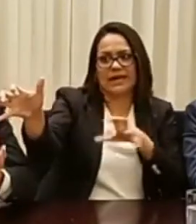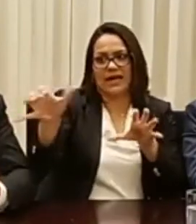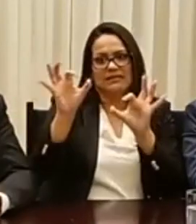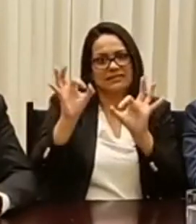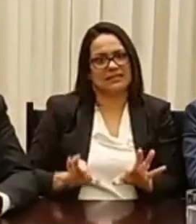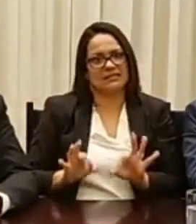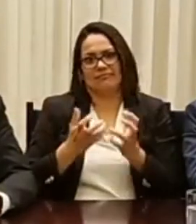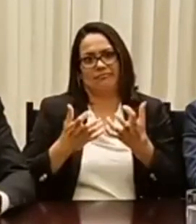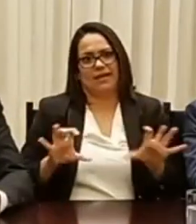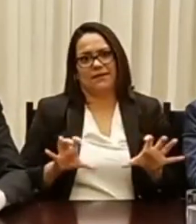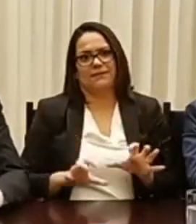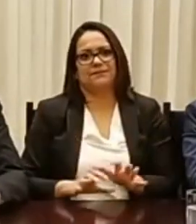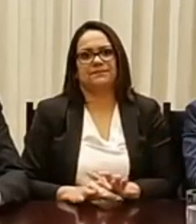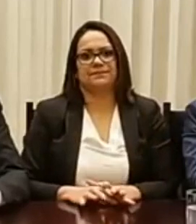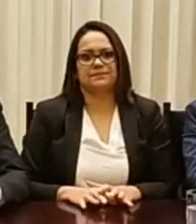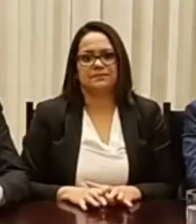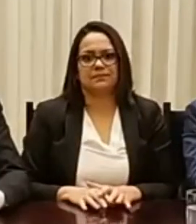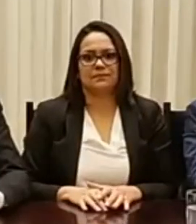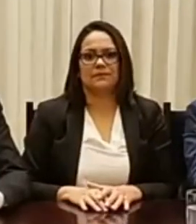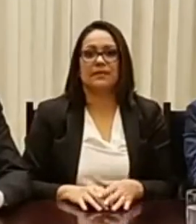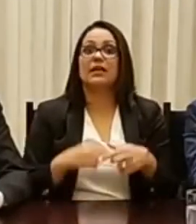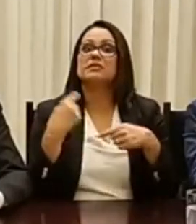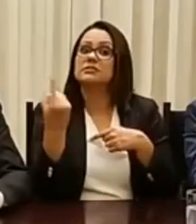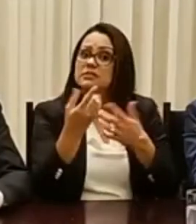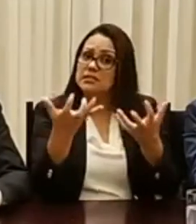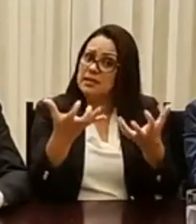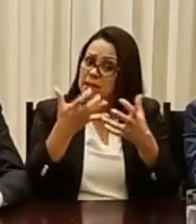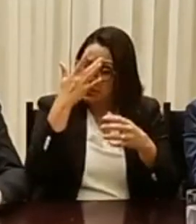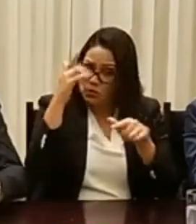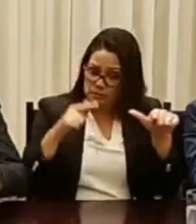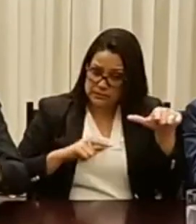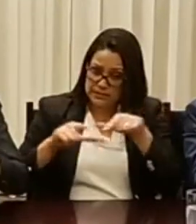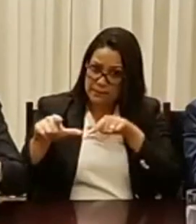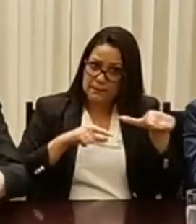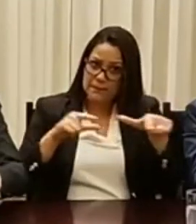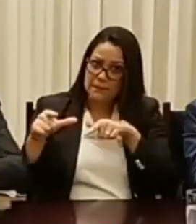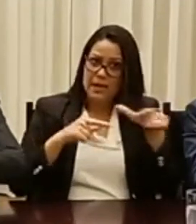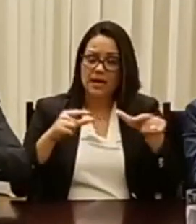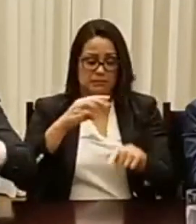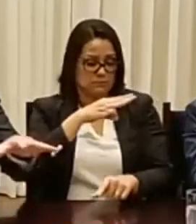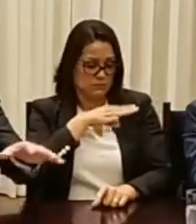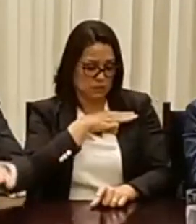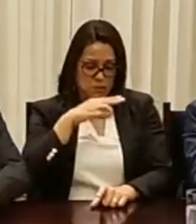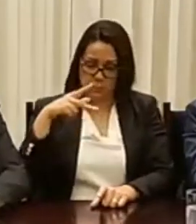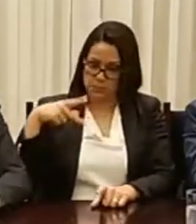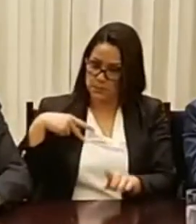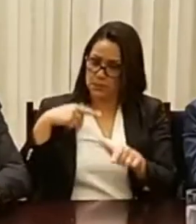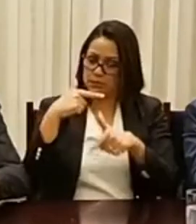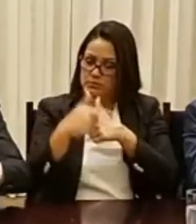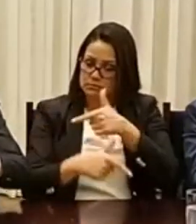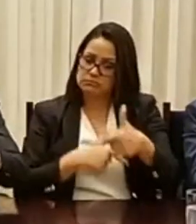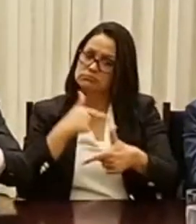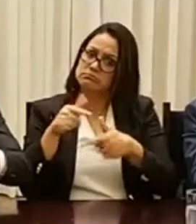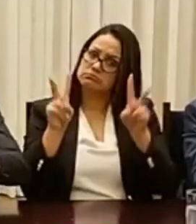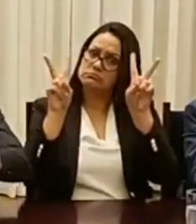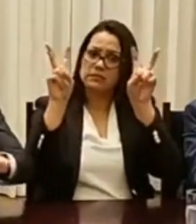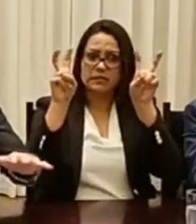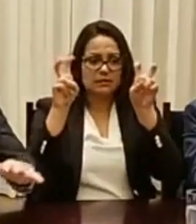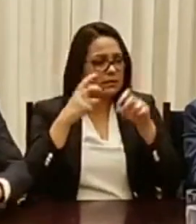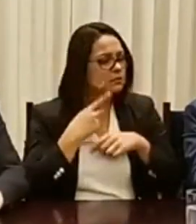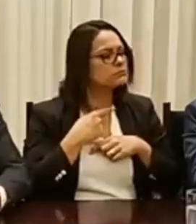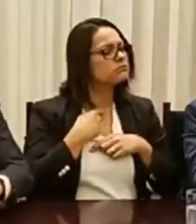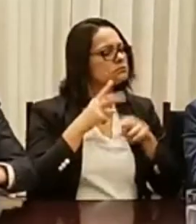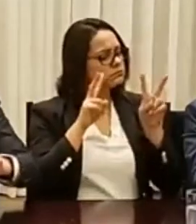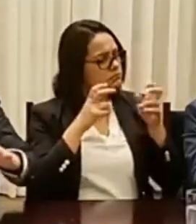Você pode ter certeza disso. Nós queremos um procurador que realmente trate dessas questões com uma certa, com